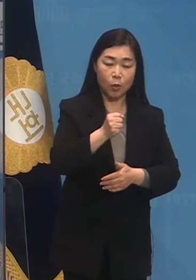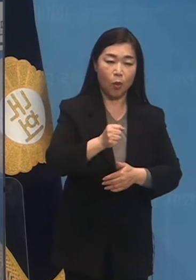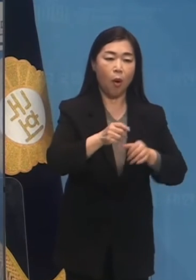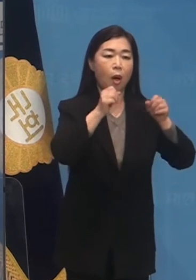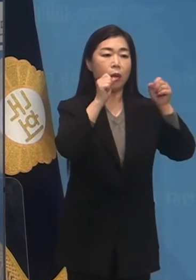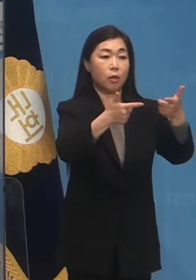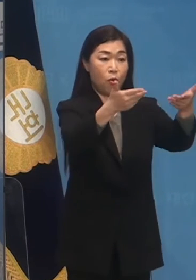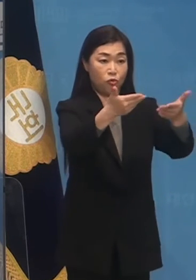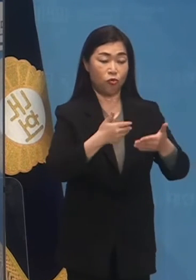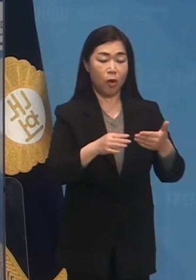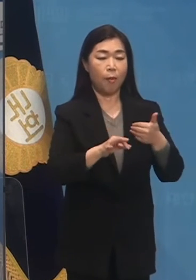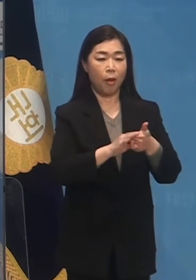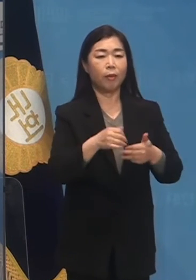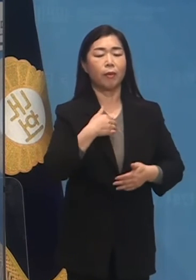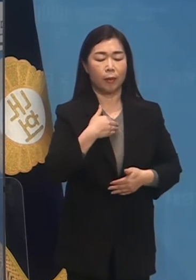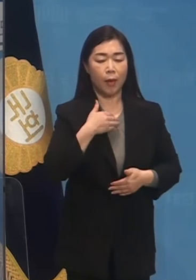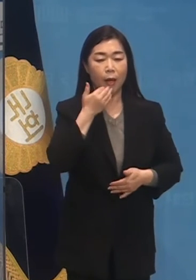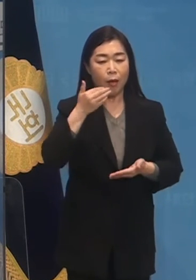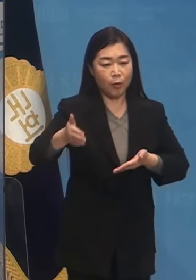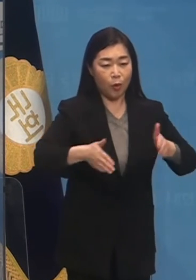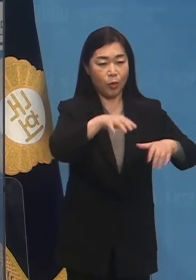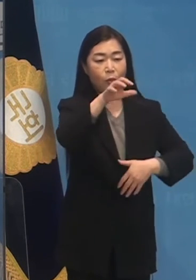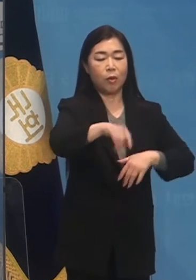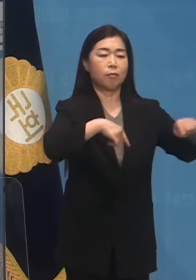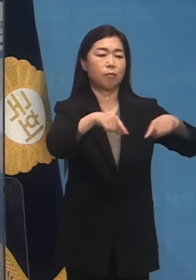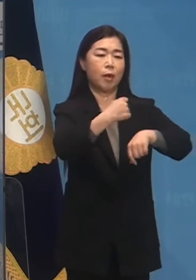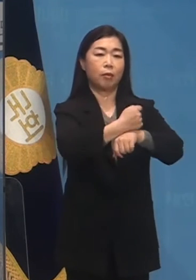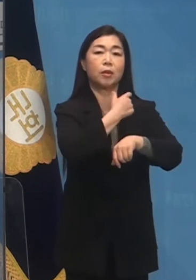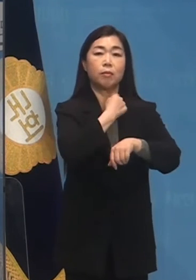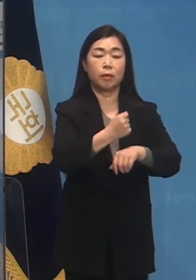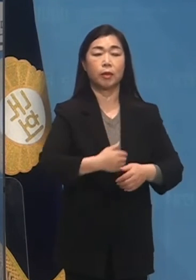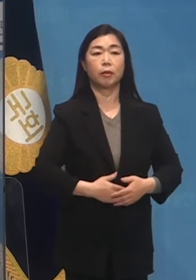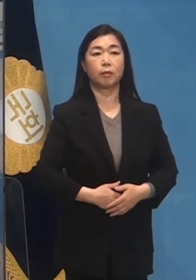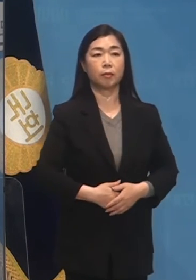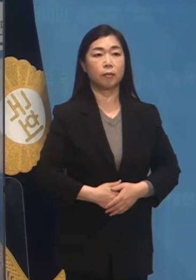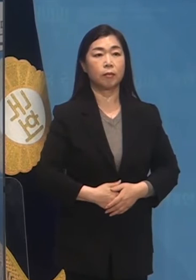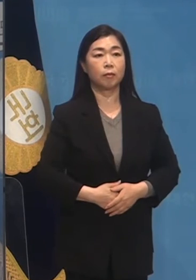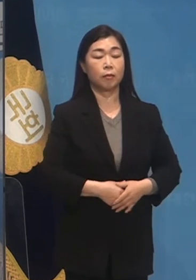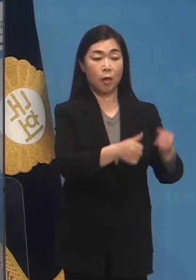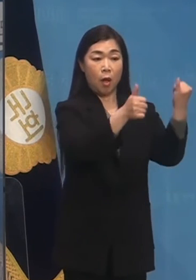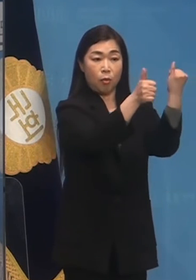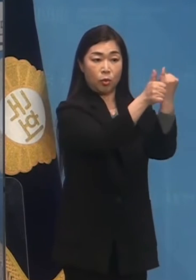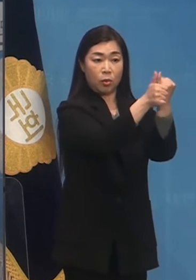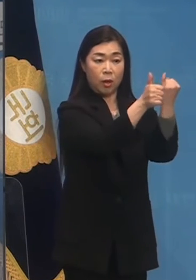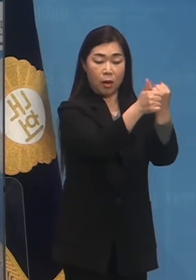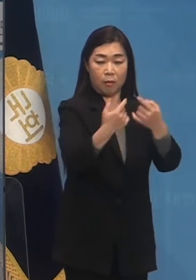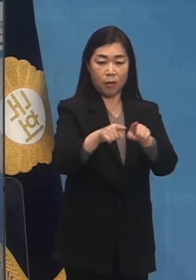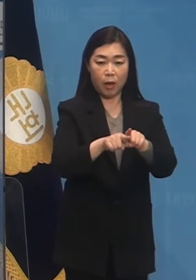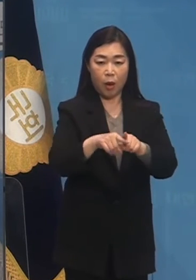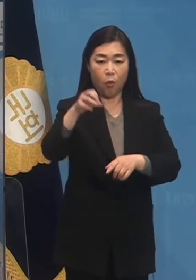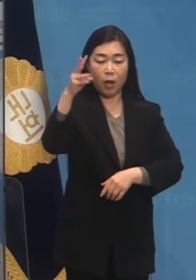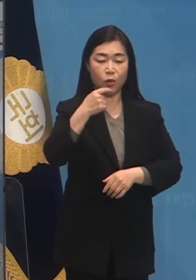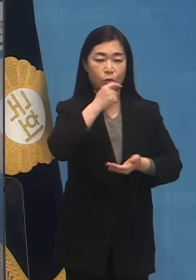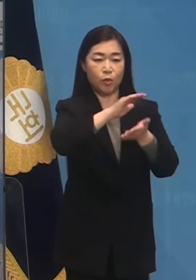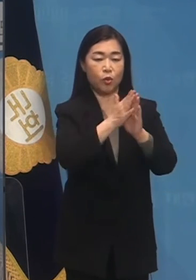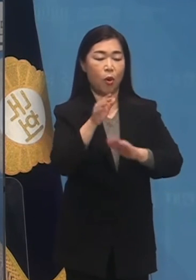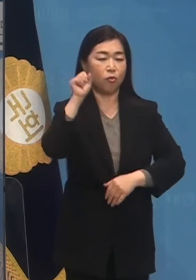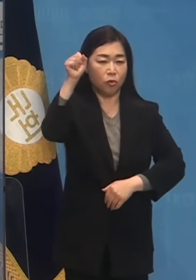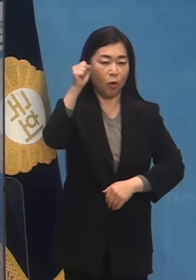주어진다면 경기도에서 펼쳐 보이고 싶습니다. 부부가 함께 광주민주화운동